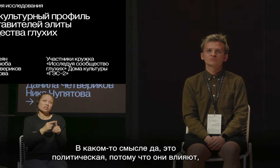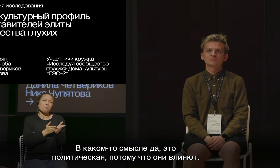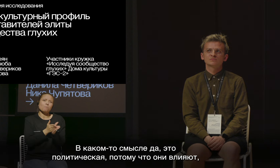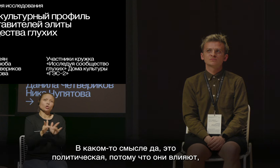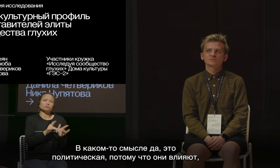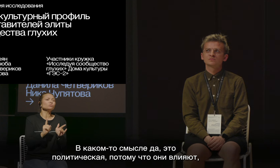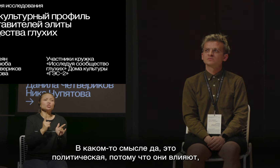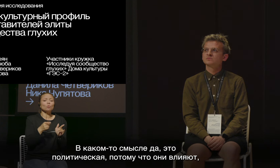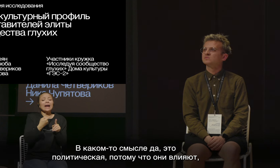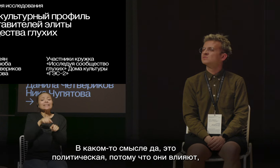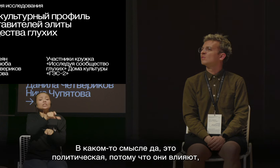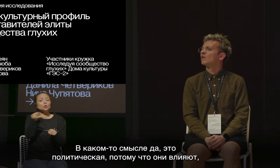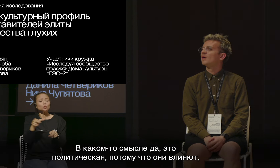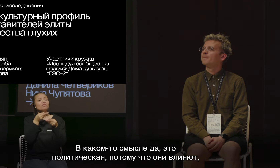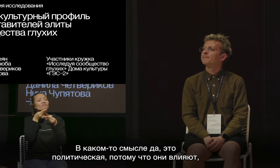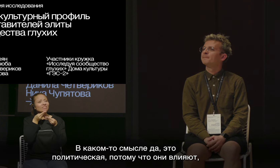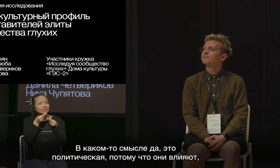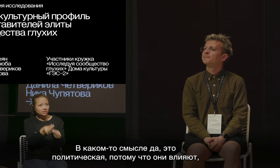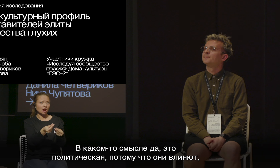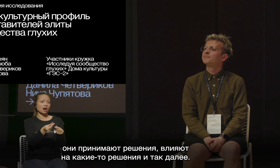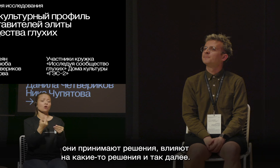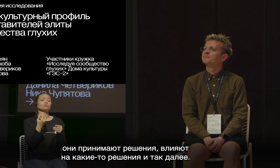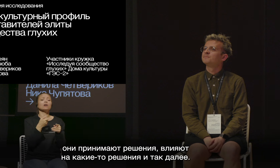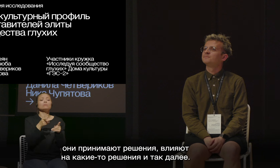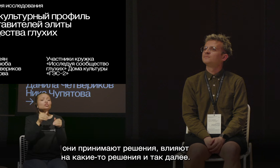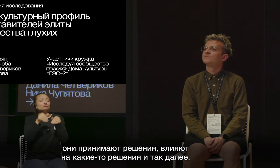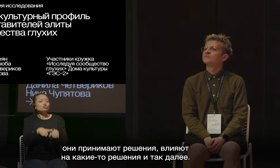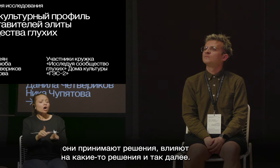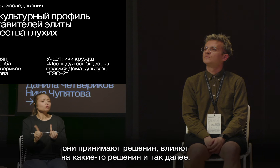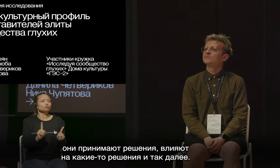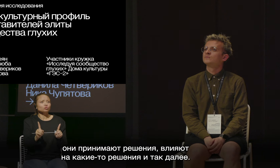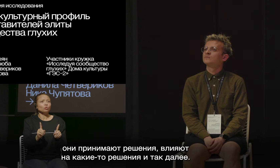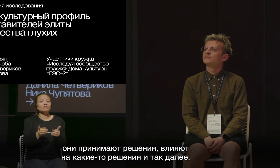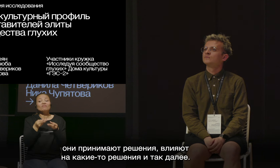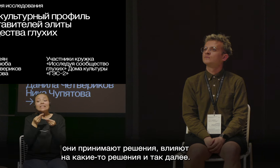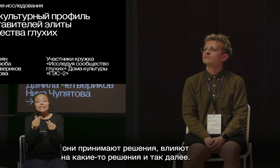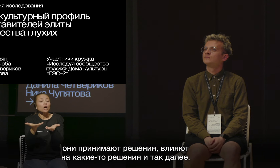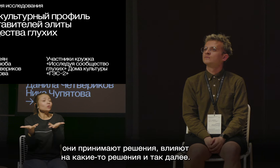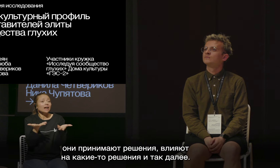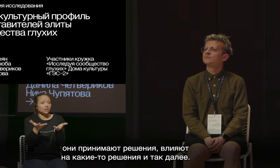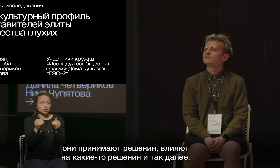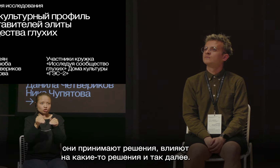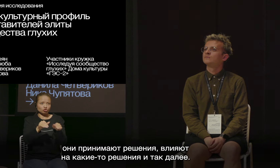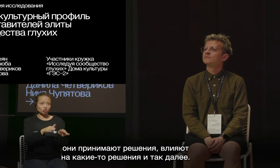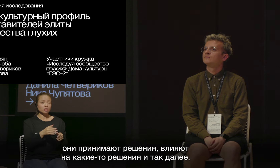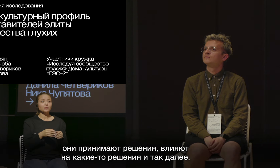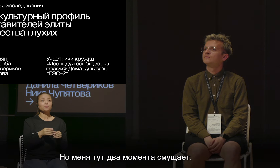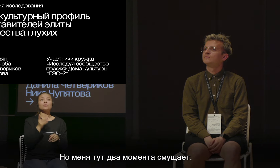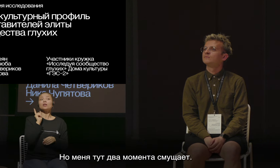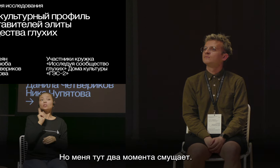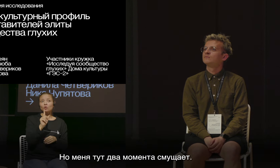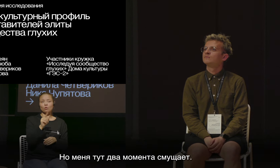они принимают решения, там, влияют на какие-то решения и так далее. Но, значит, меня тут два